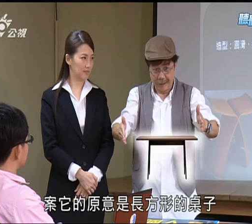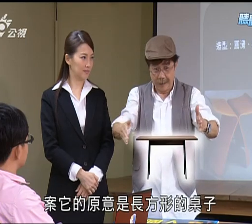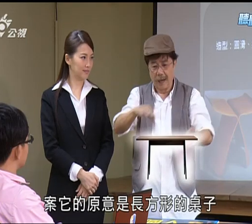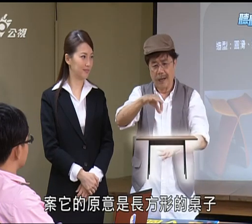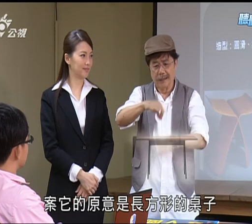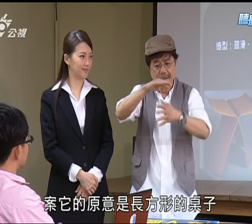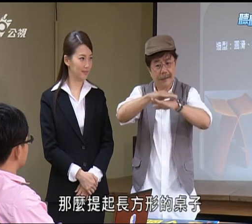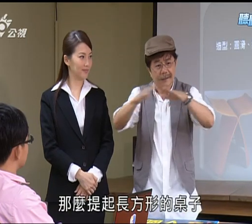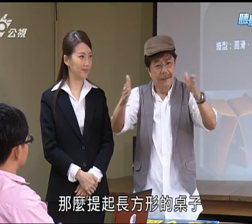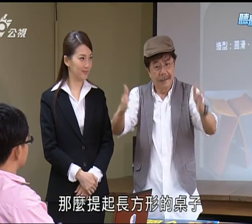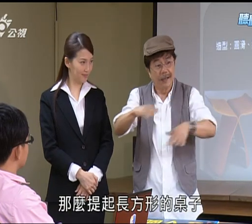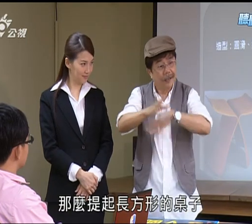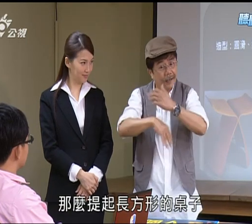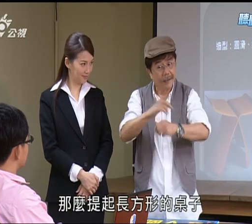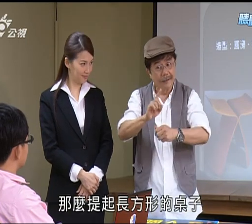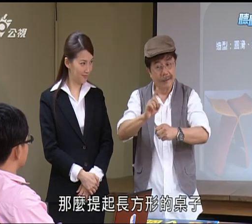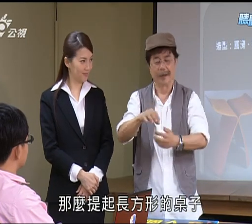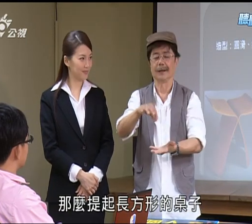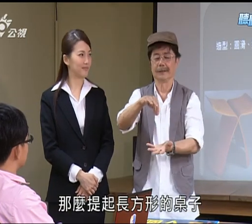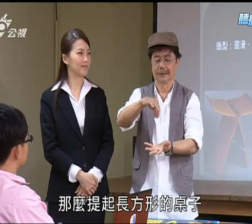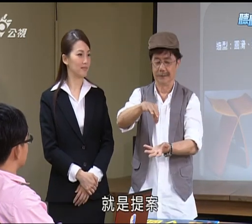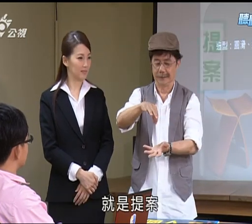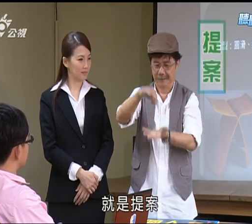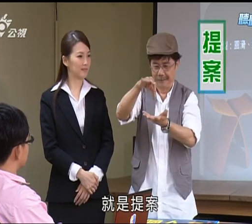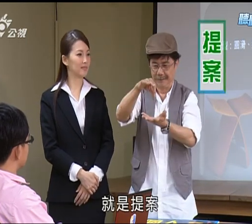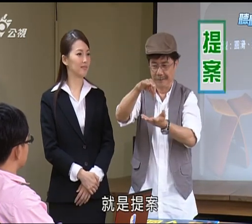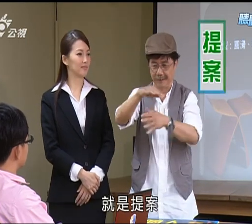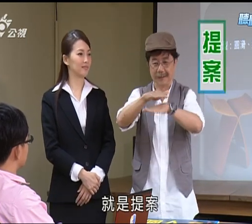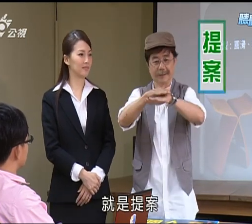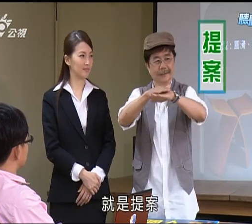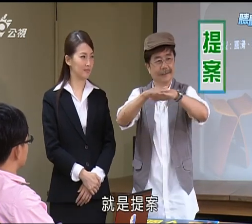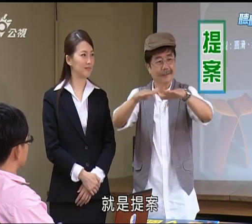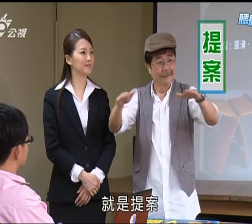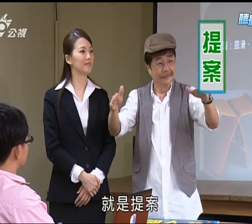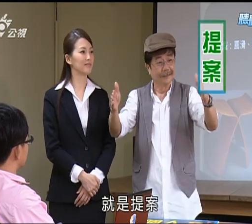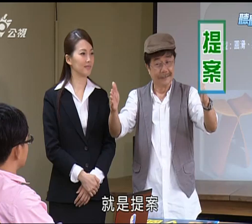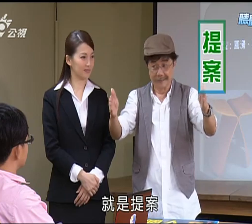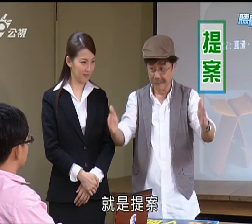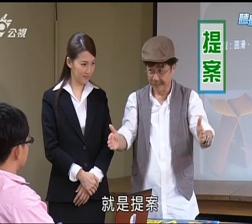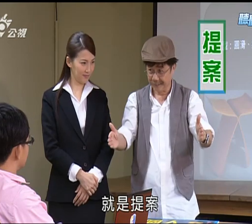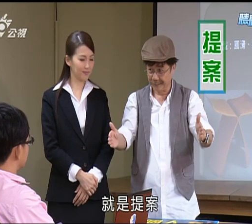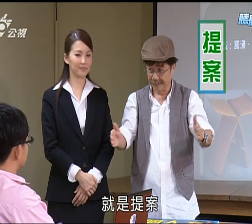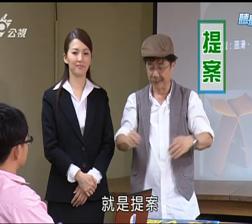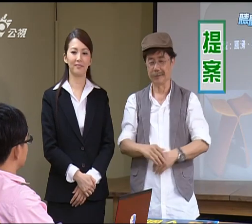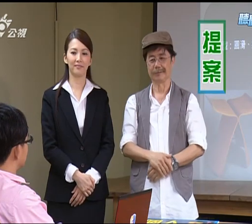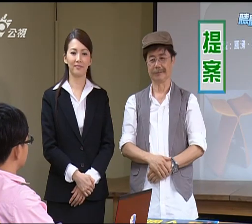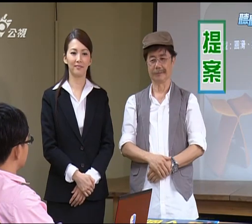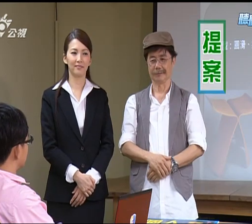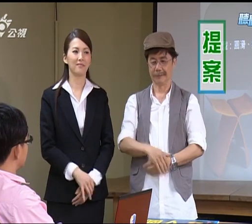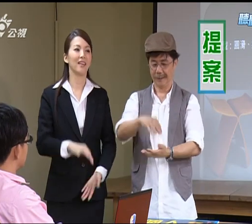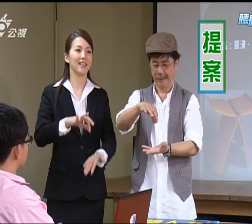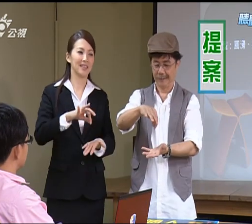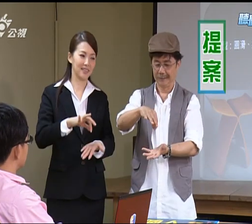子，那么提起长方形的桌子就是提。案，